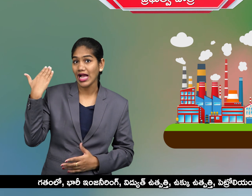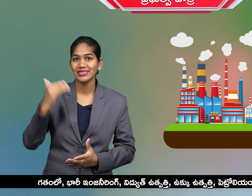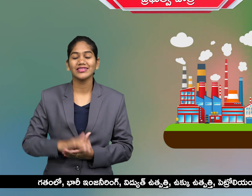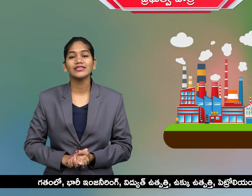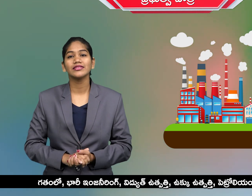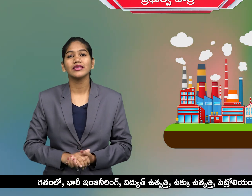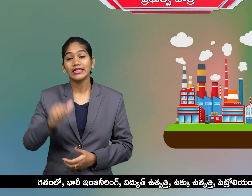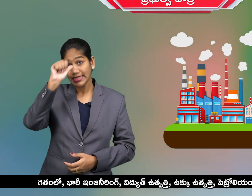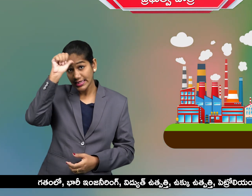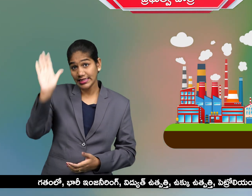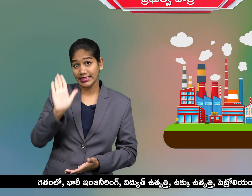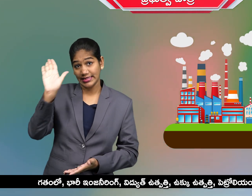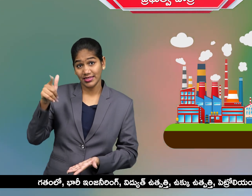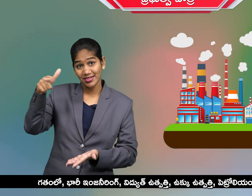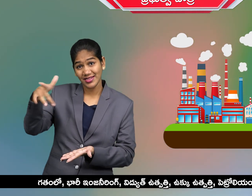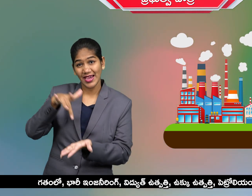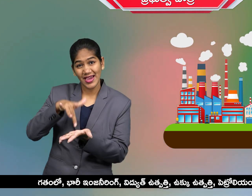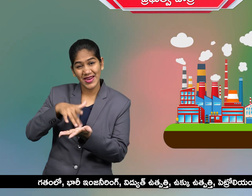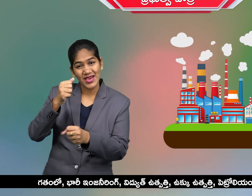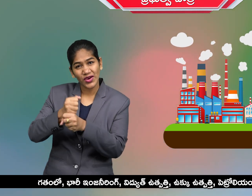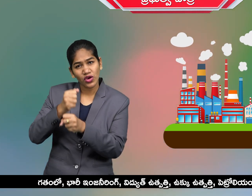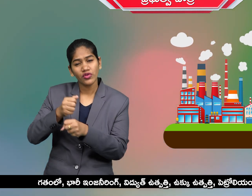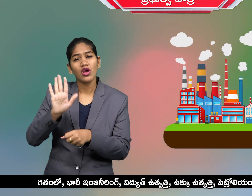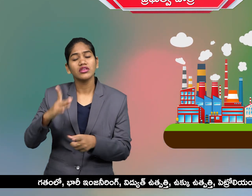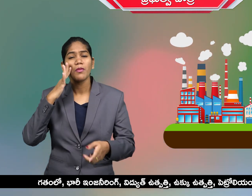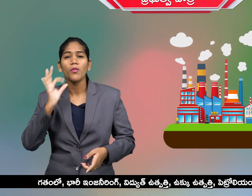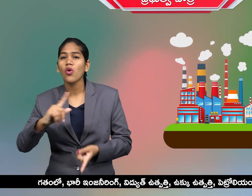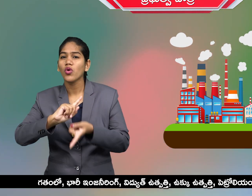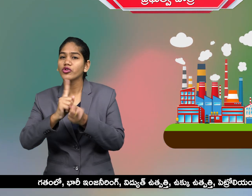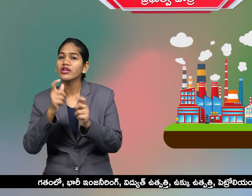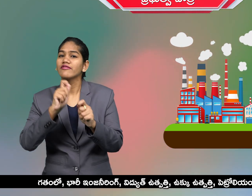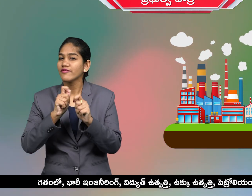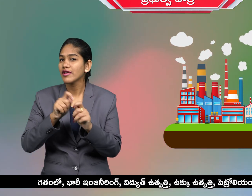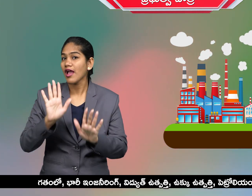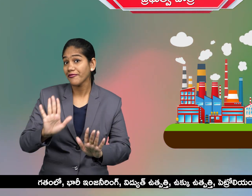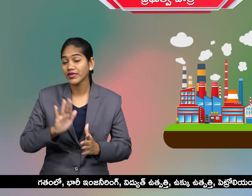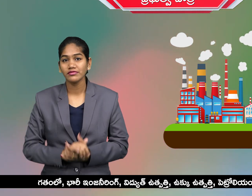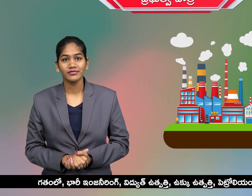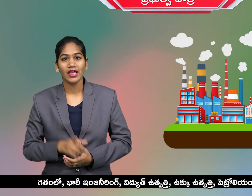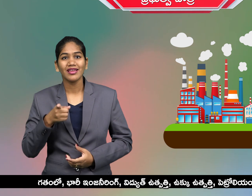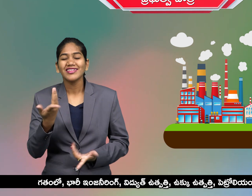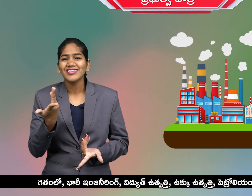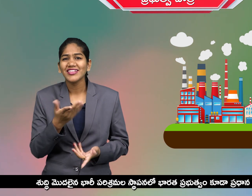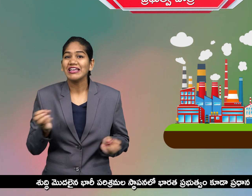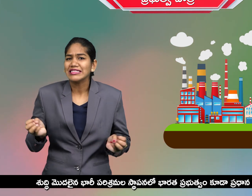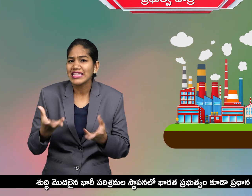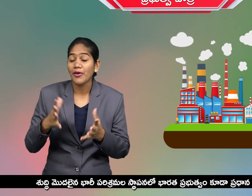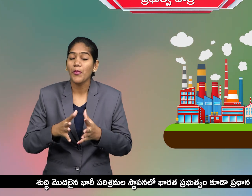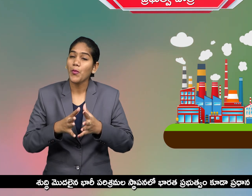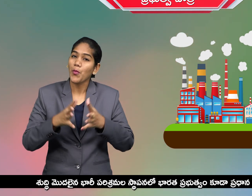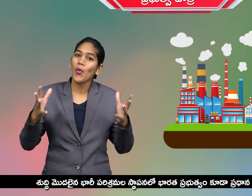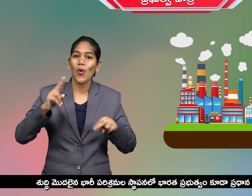గతంలో భారీ ఇంజనీరింగ్, విద్యుత్ ఉత్పత్తి, ఉక్కు ఉత్పత్తి, పెట్రోలియం వెలికితీత మరియు